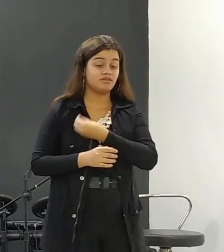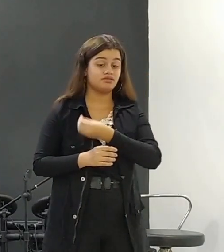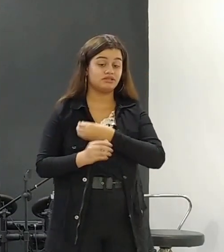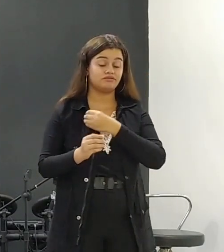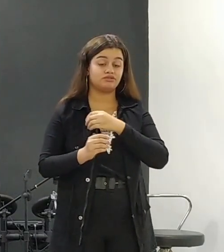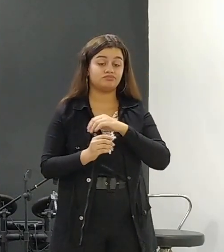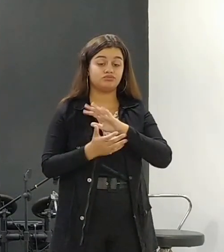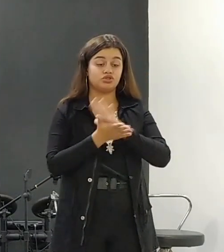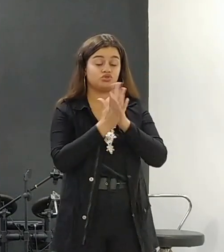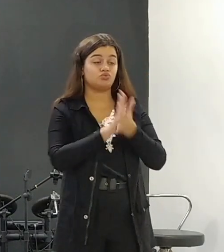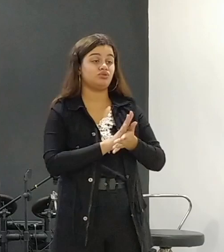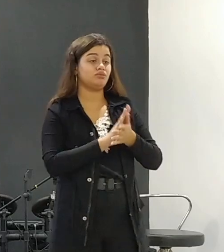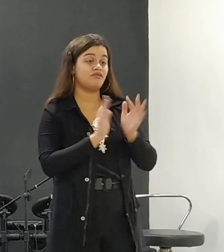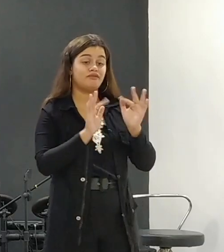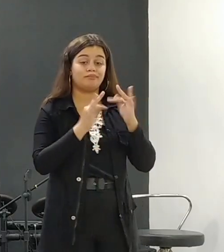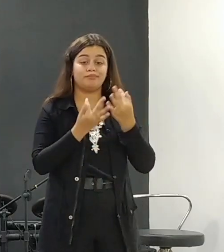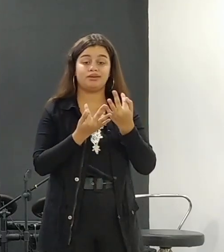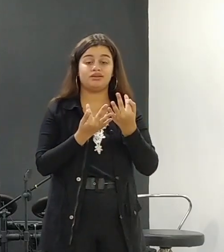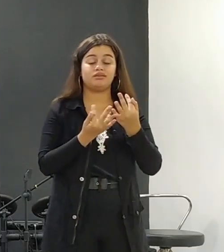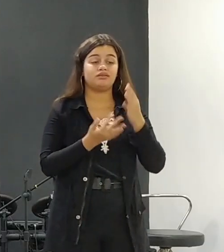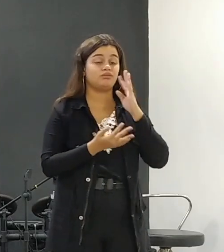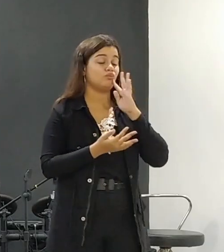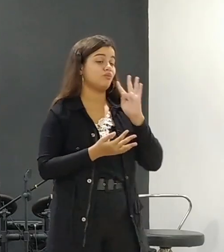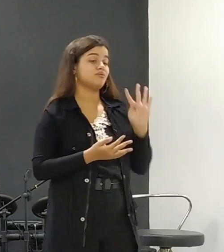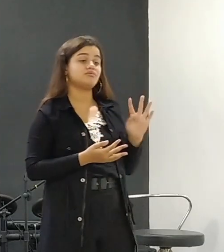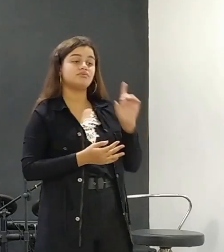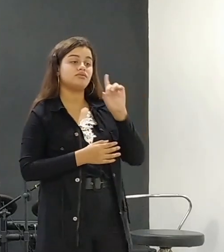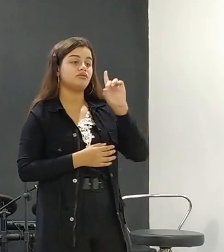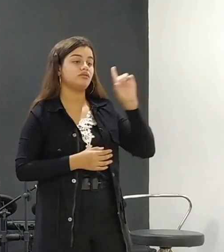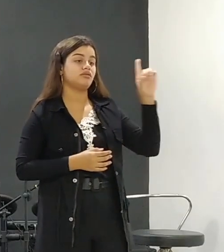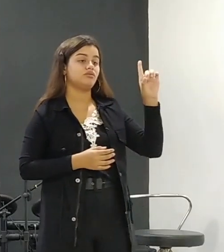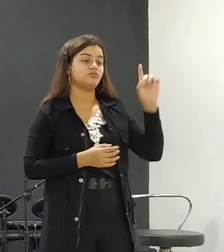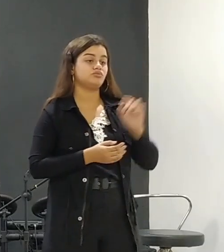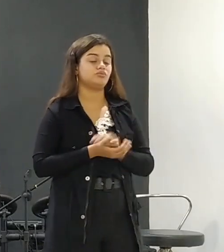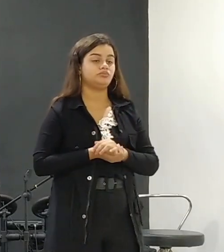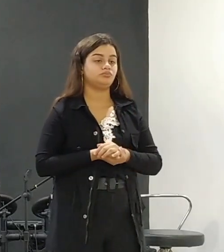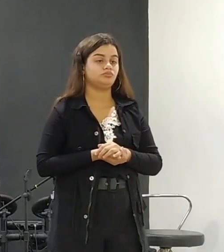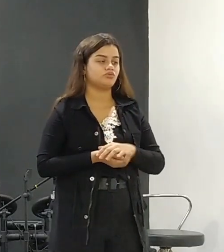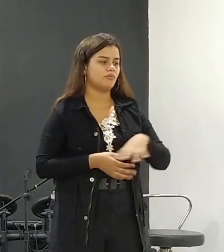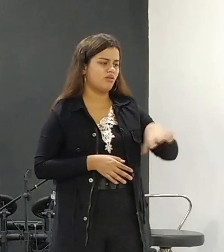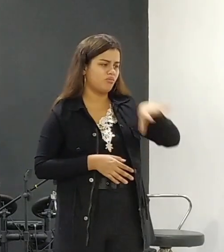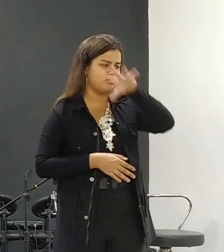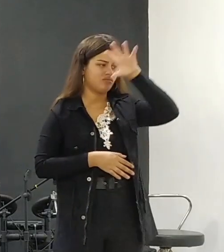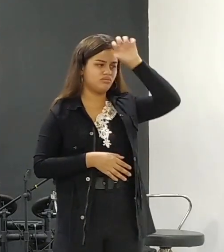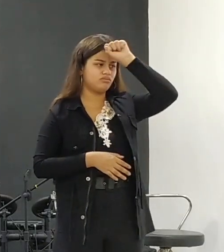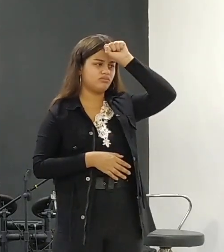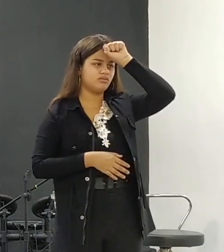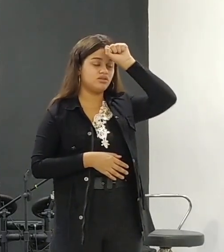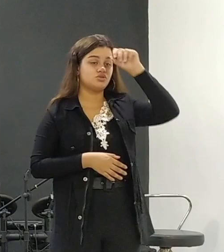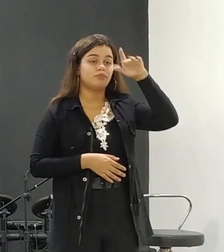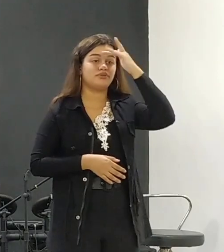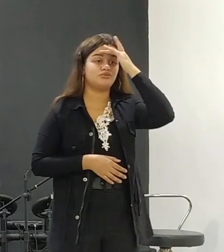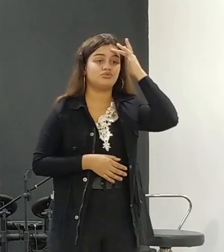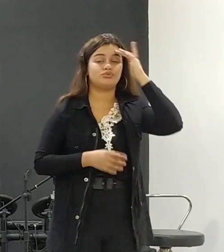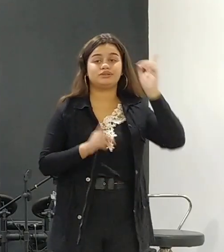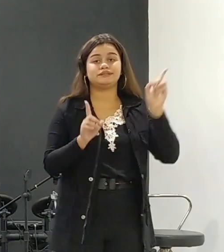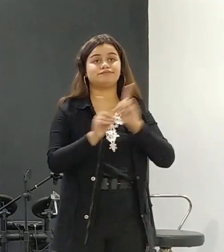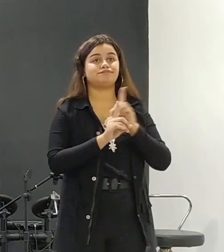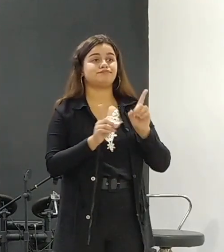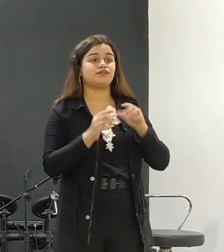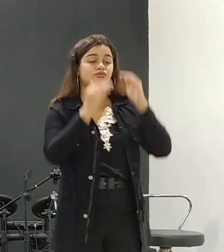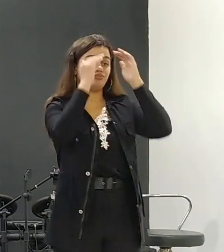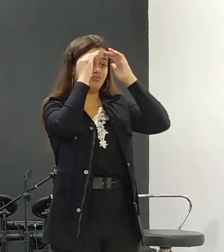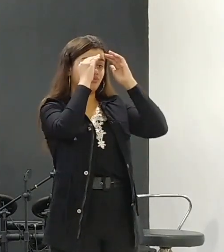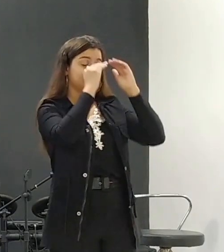não conhecia Deus, uma família envolvida com o espiritismo, onde as pessoas não se respeitavam, onde havia